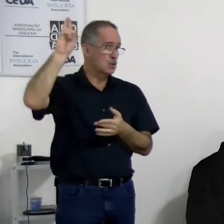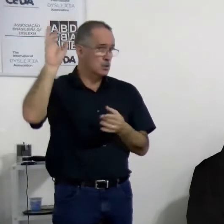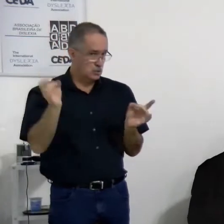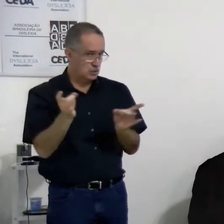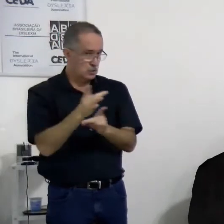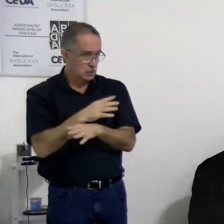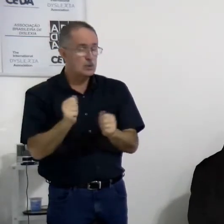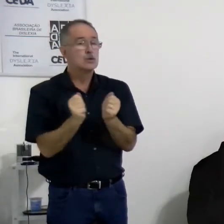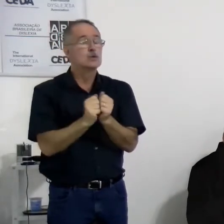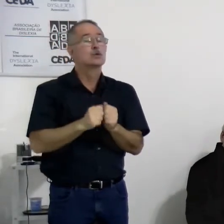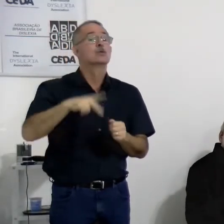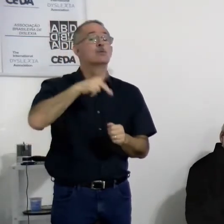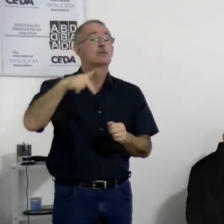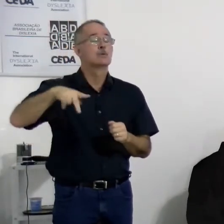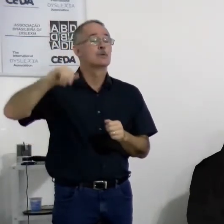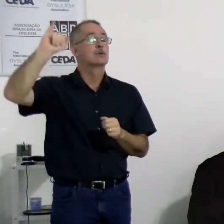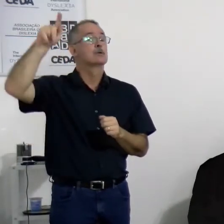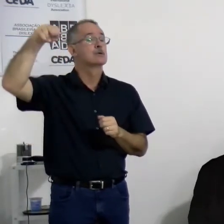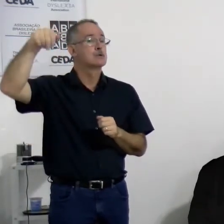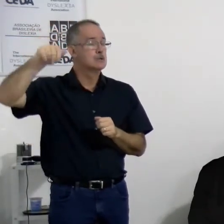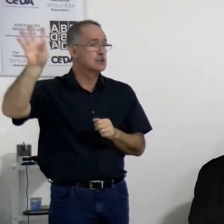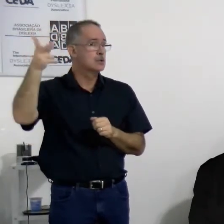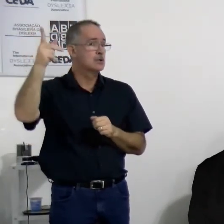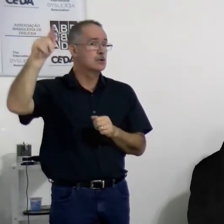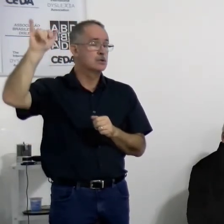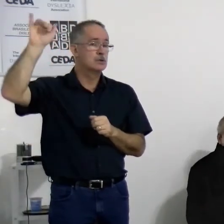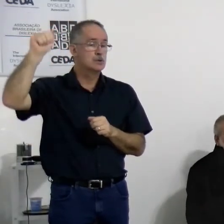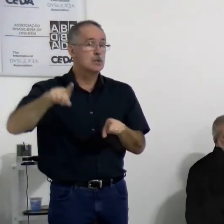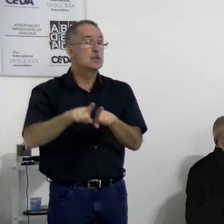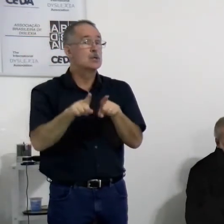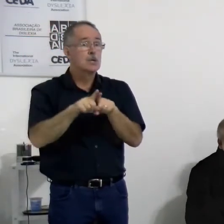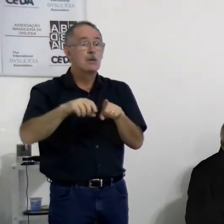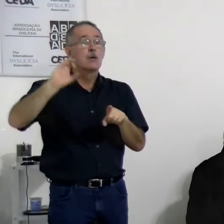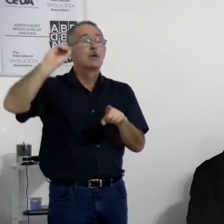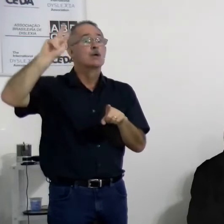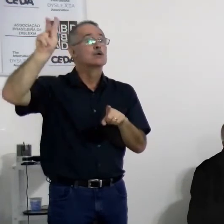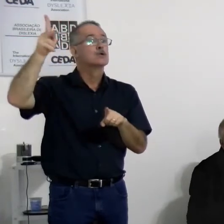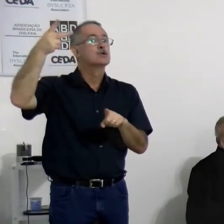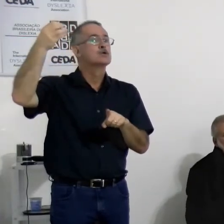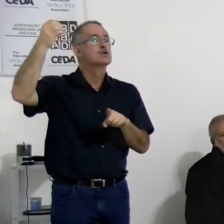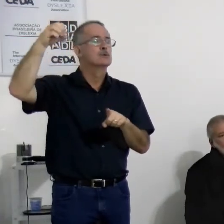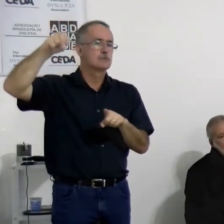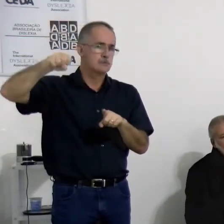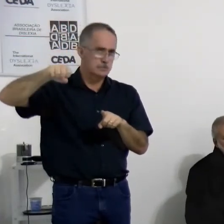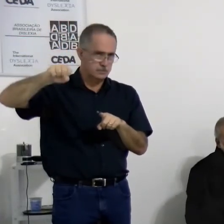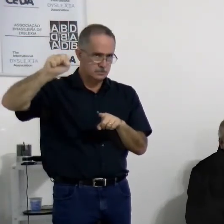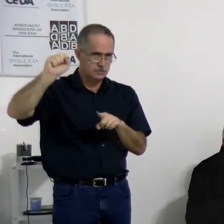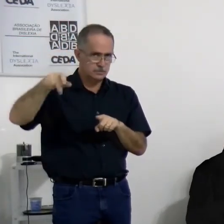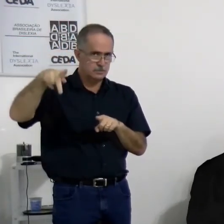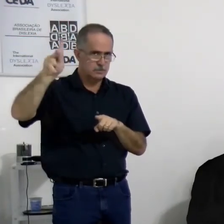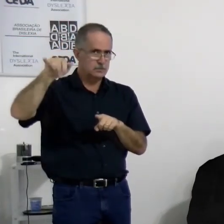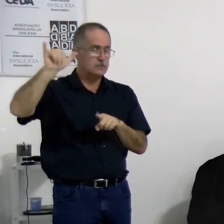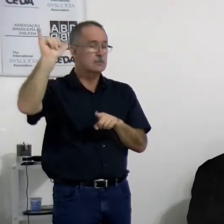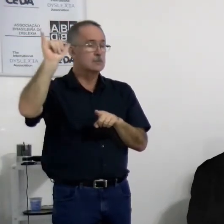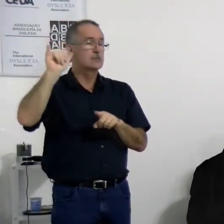professor Gene Chaul, e com a esposa do Noam Chomsky. Carol Chomsky. Carol Chomsky.